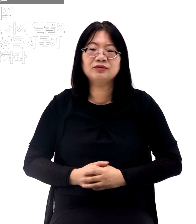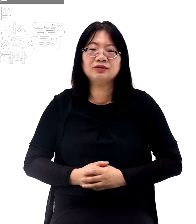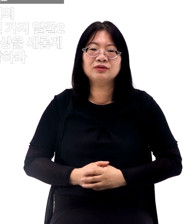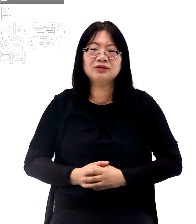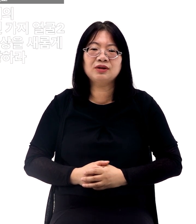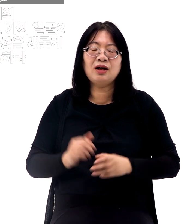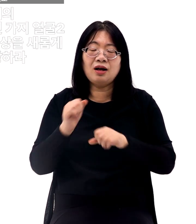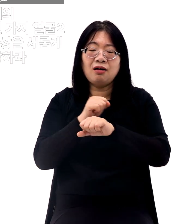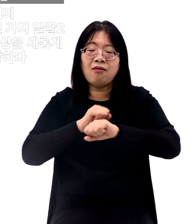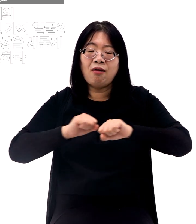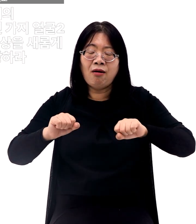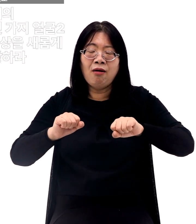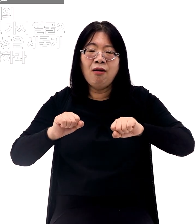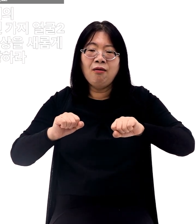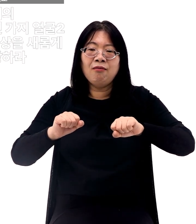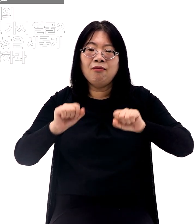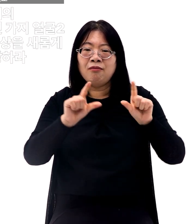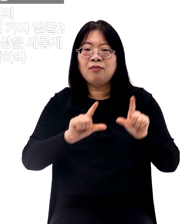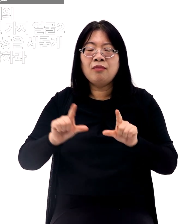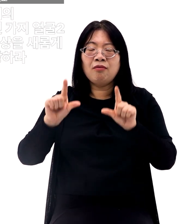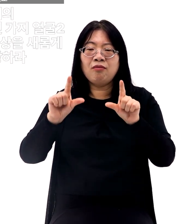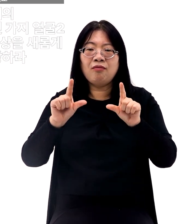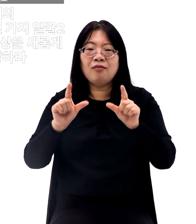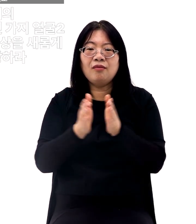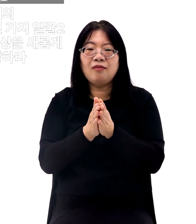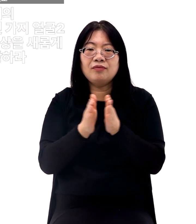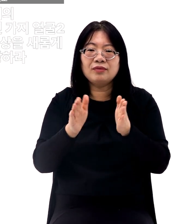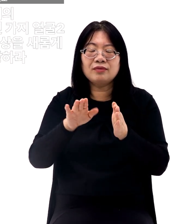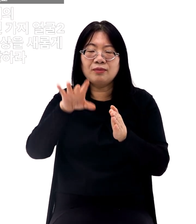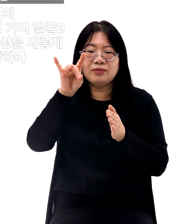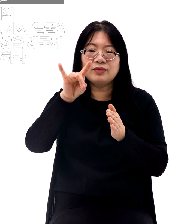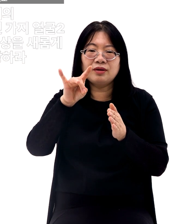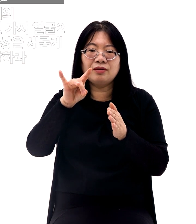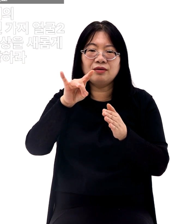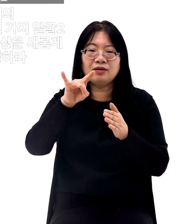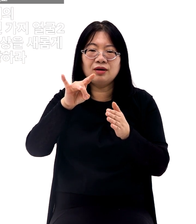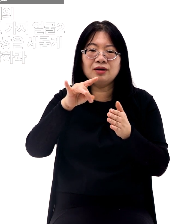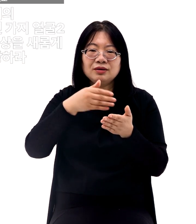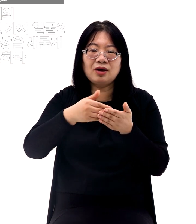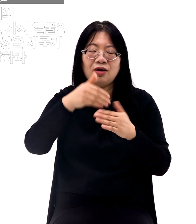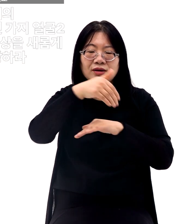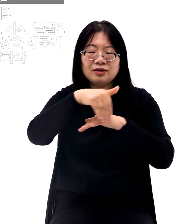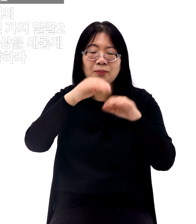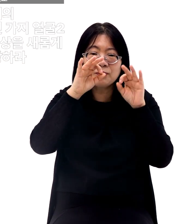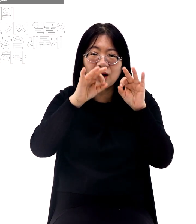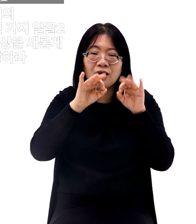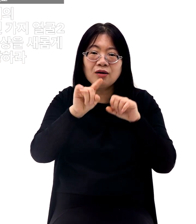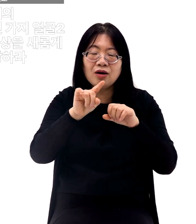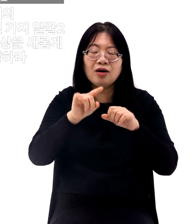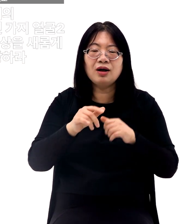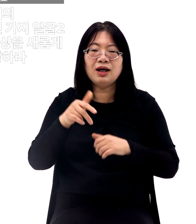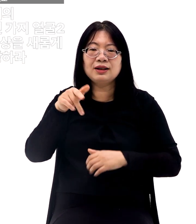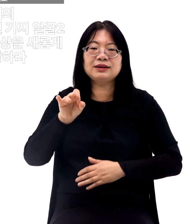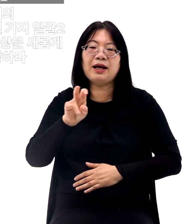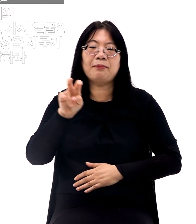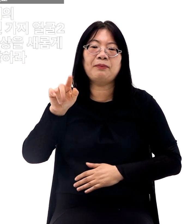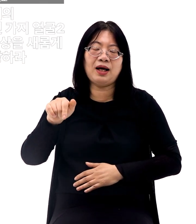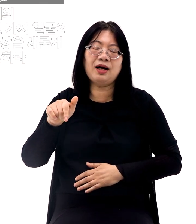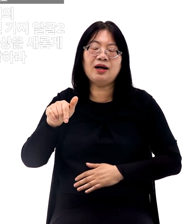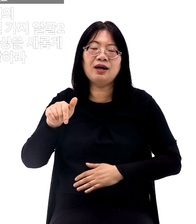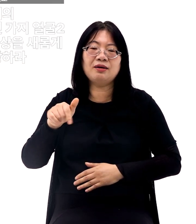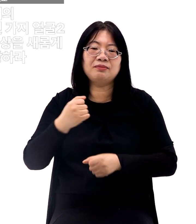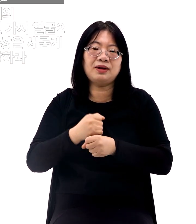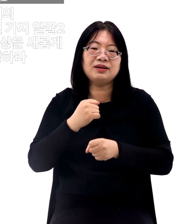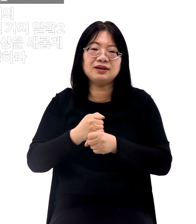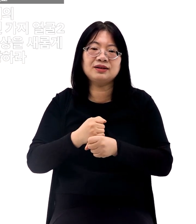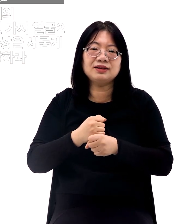광야를 시작하는데 제일 먼저 무슨 설계도를 받죠. 장막을 만드는 설계도를 받아요.